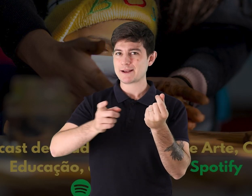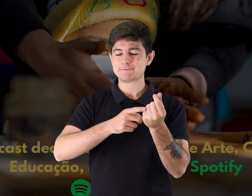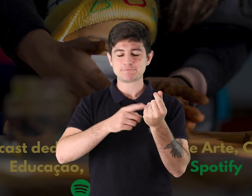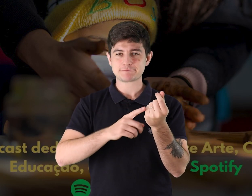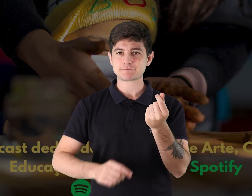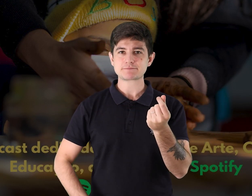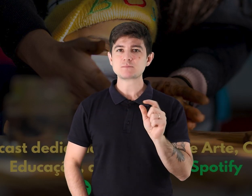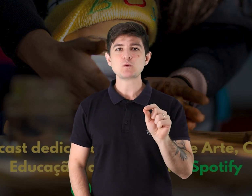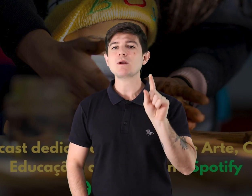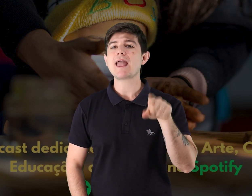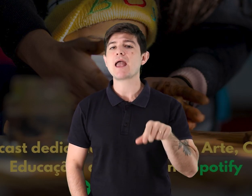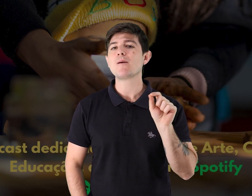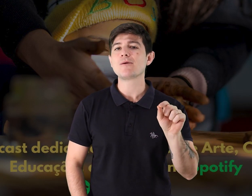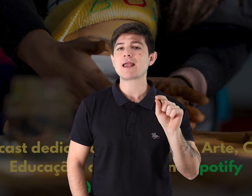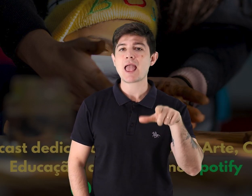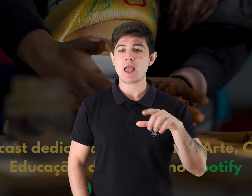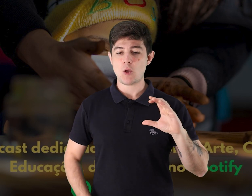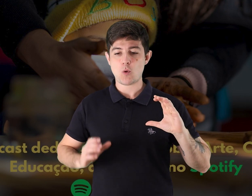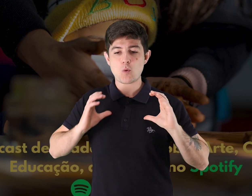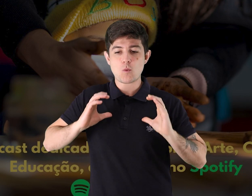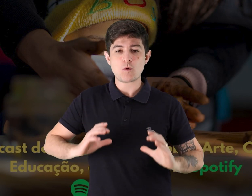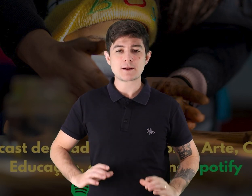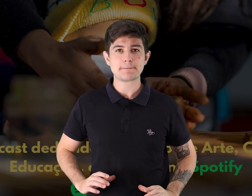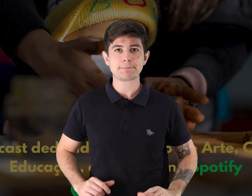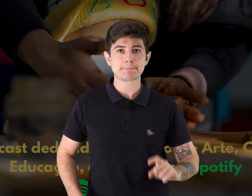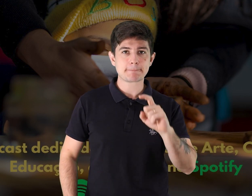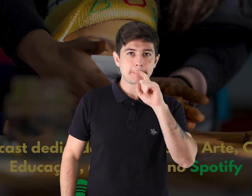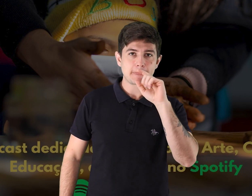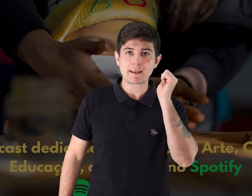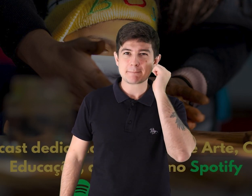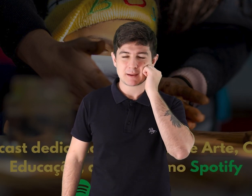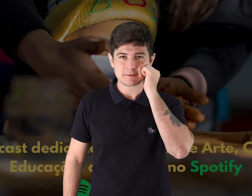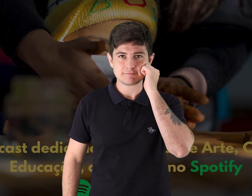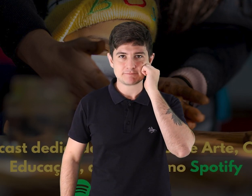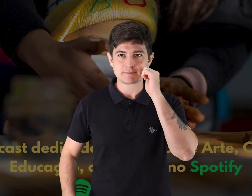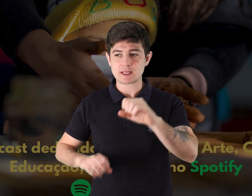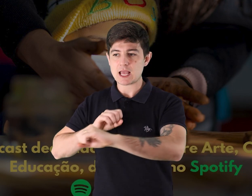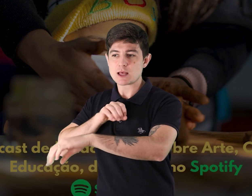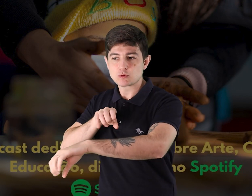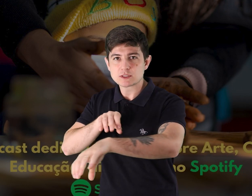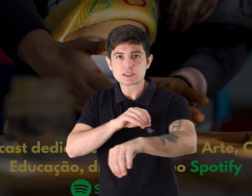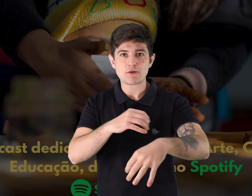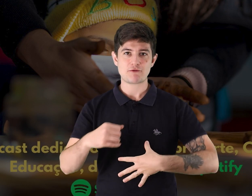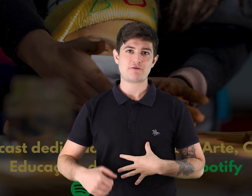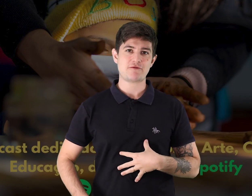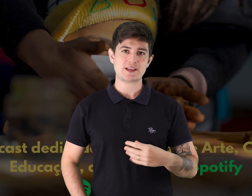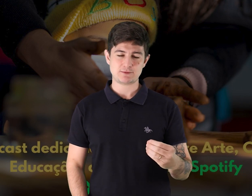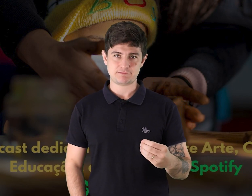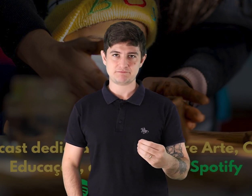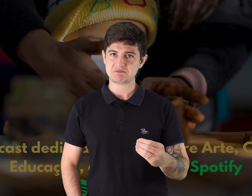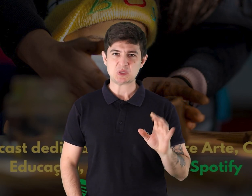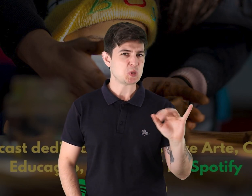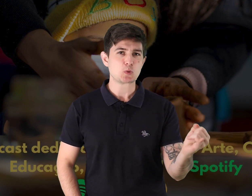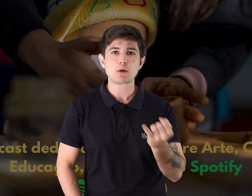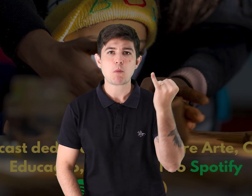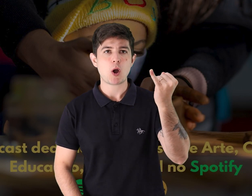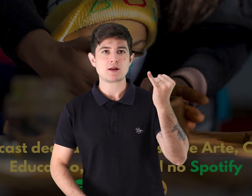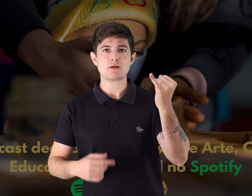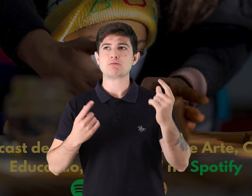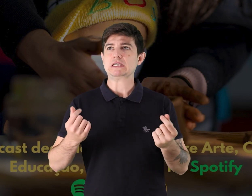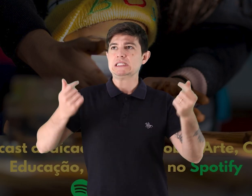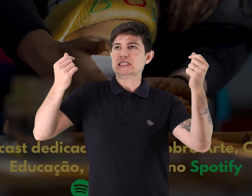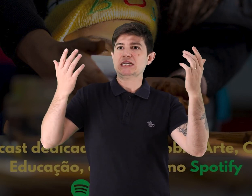questão financeira, não. Tá? É a postura dos pais na educação dos filhos. Independe de